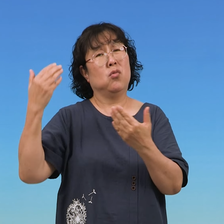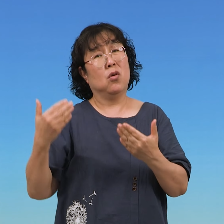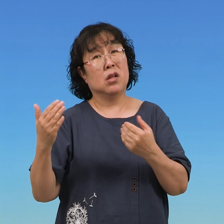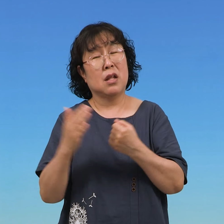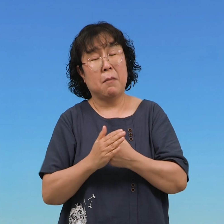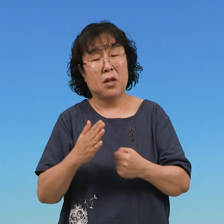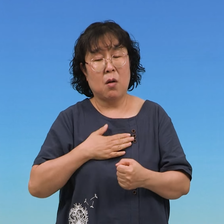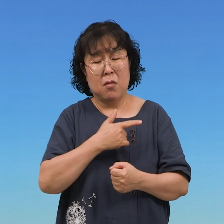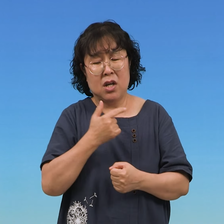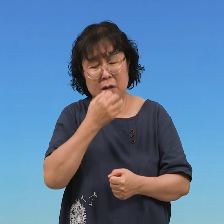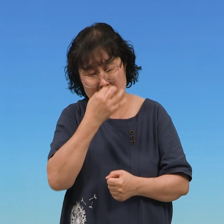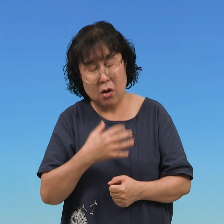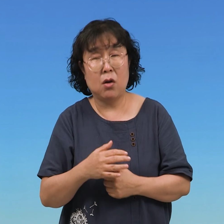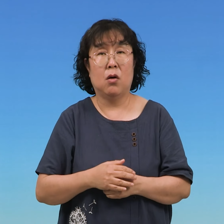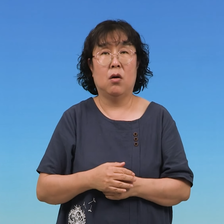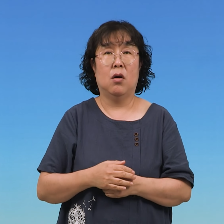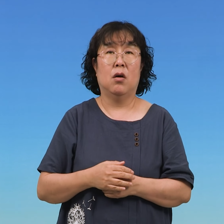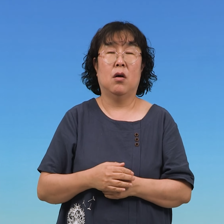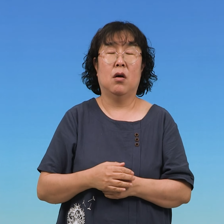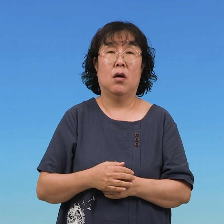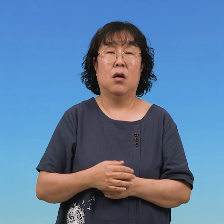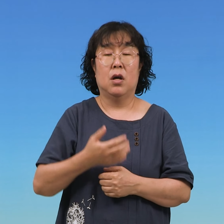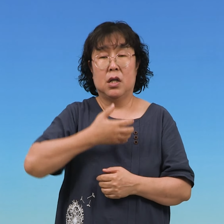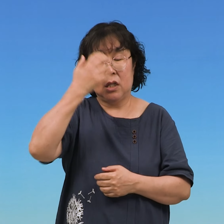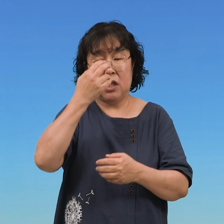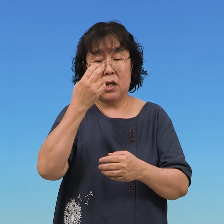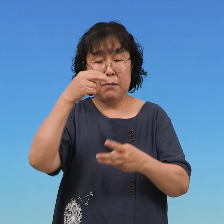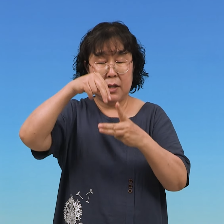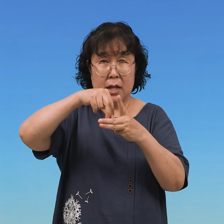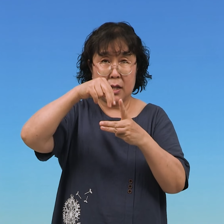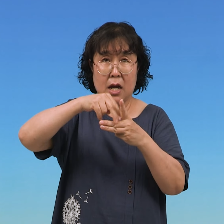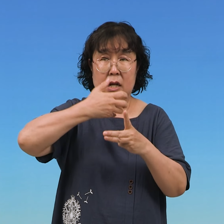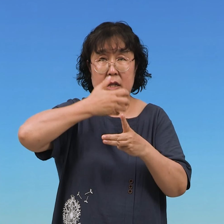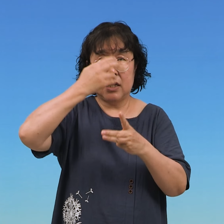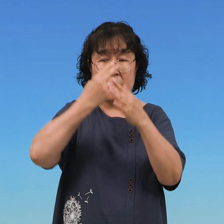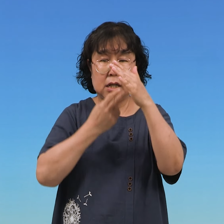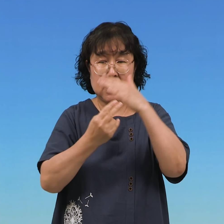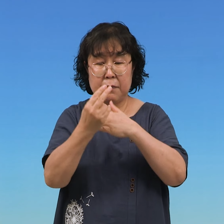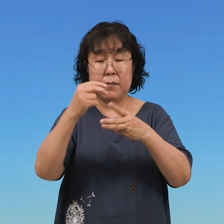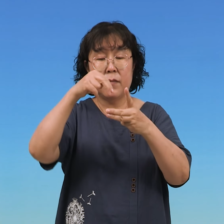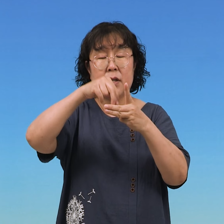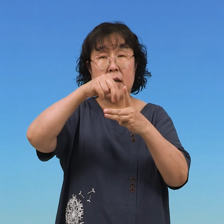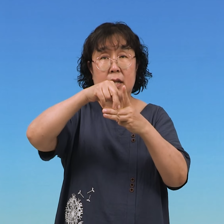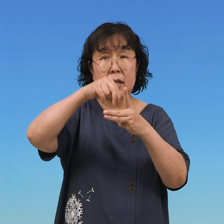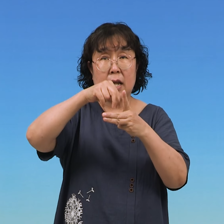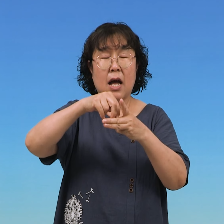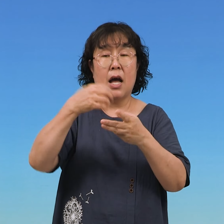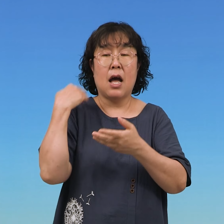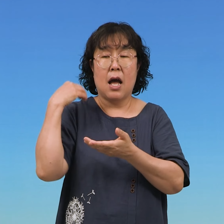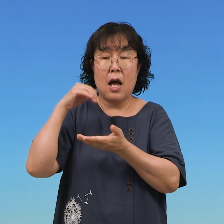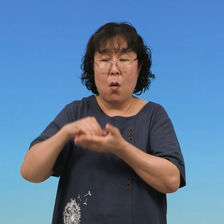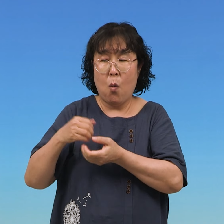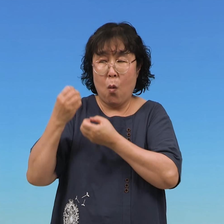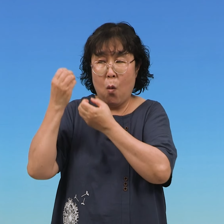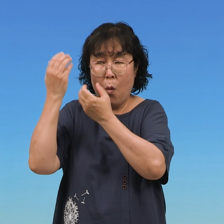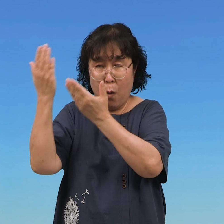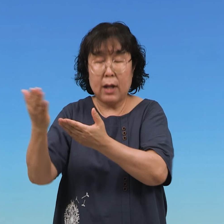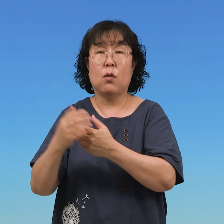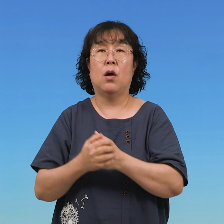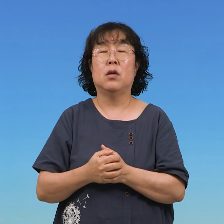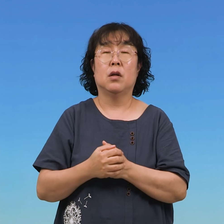맡겨주셔가지고 우리 드림센터 화는 가평 우리 마을 1만소도 파수 운동에서